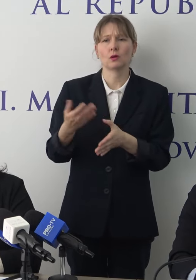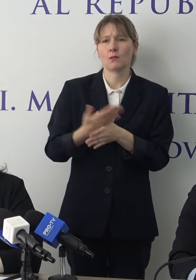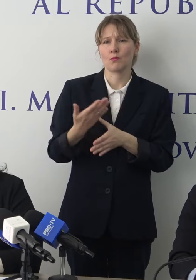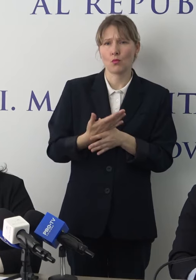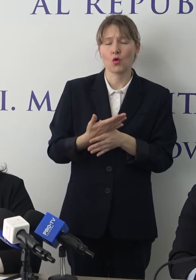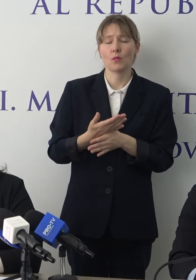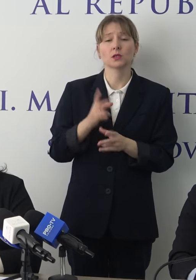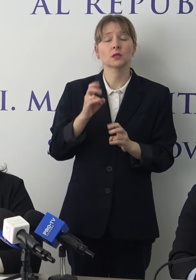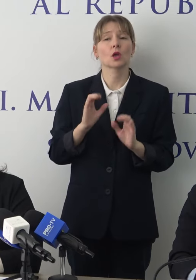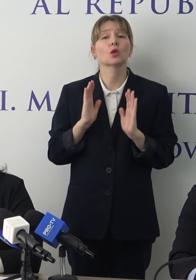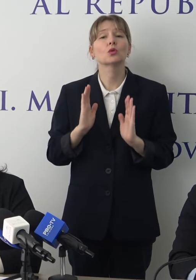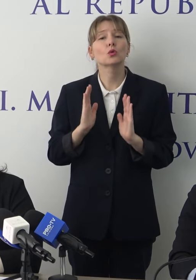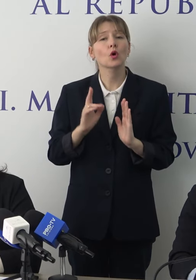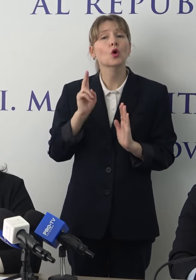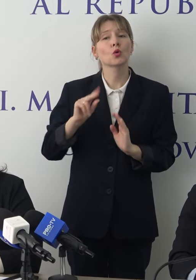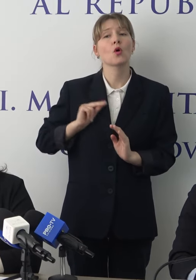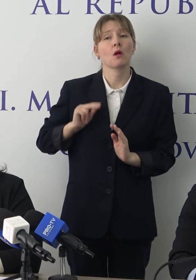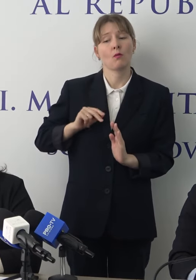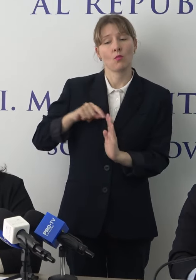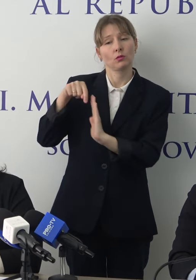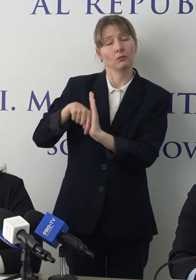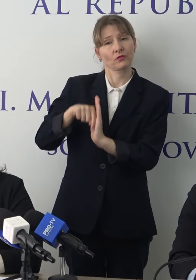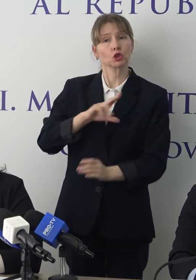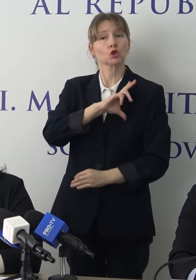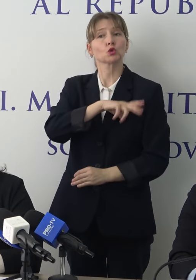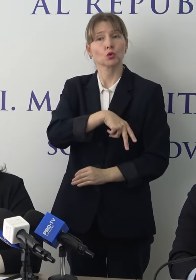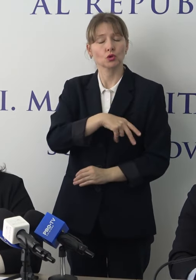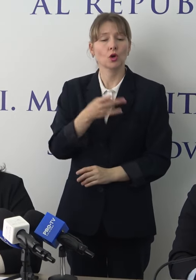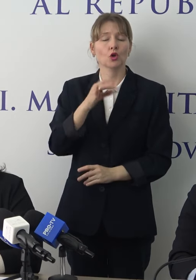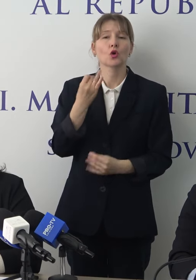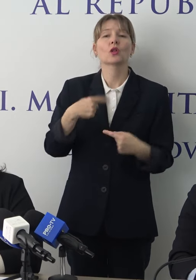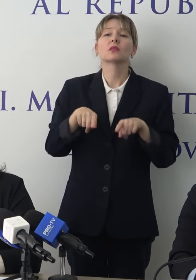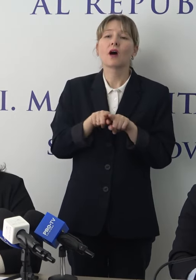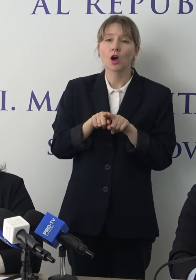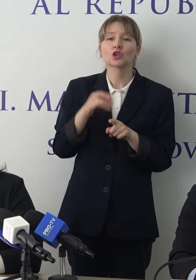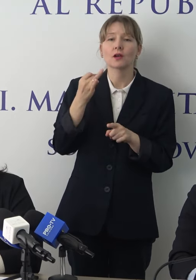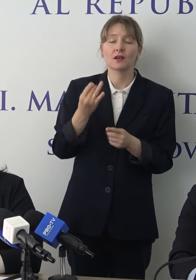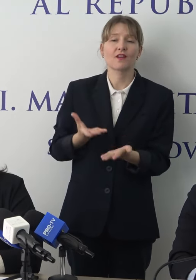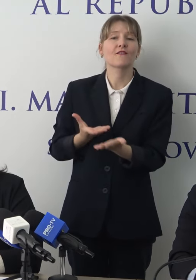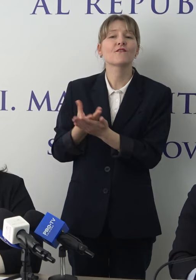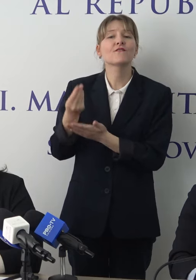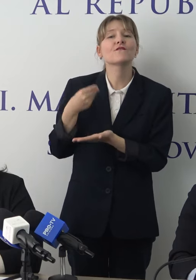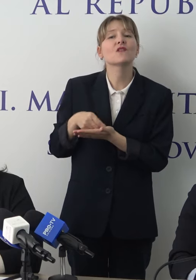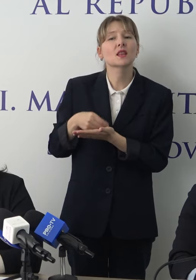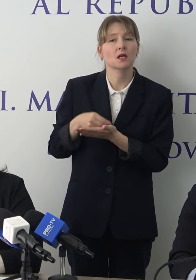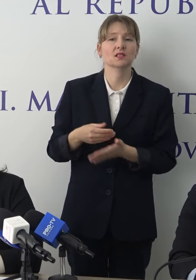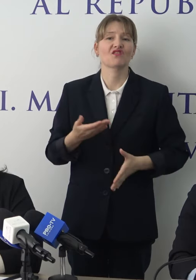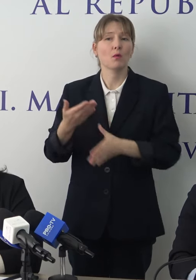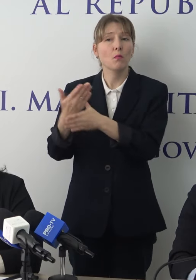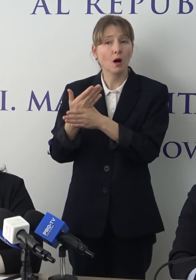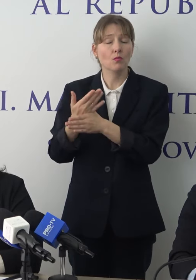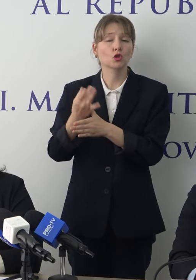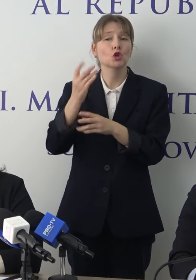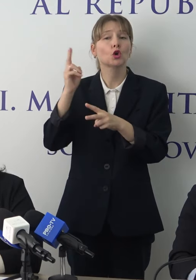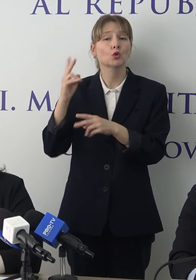prețuim pe cei care lucrează în domeniul social, dar și să investim în aceștia. Iar cei care ajută au și ei la